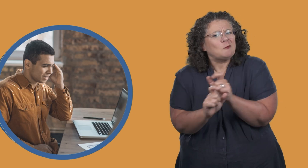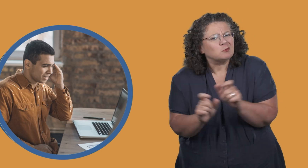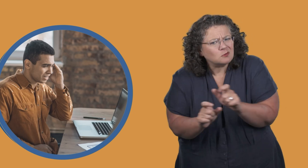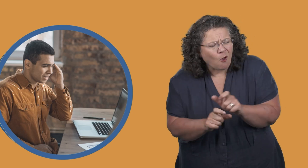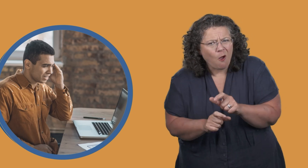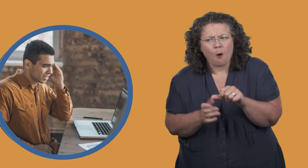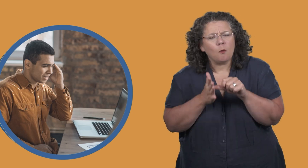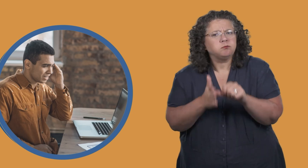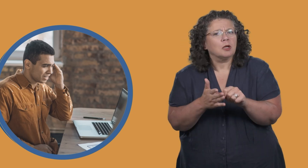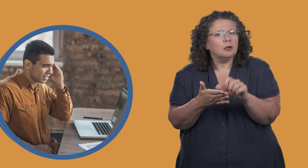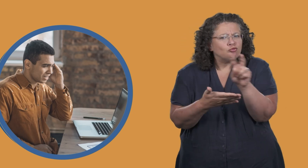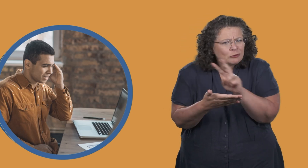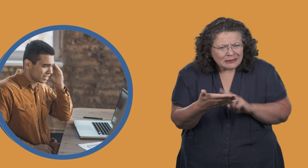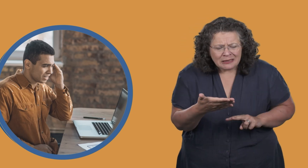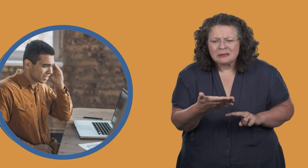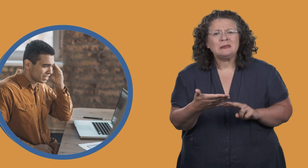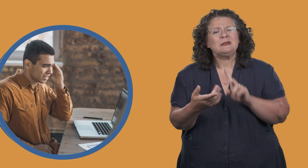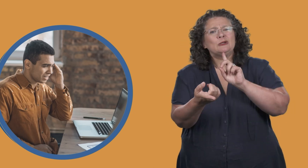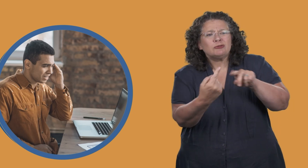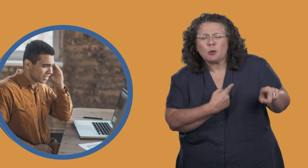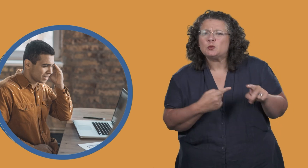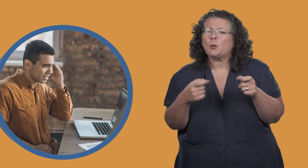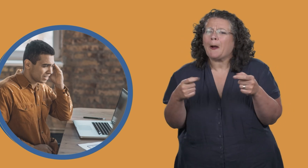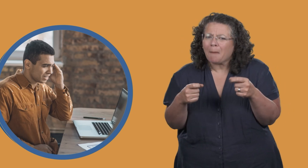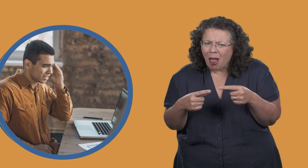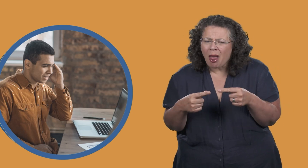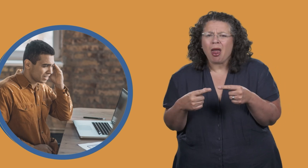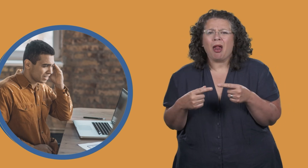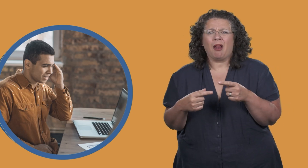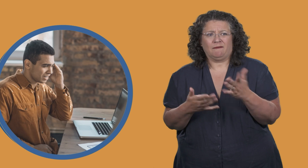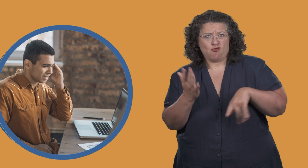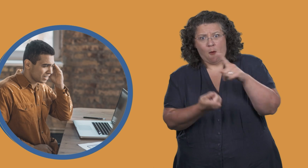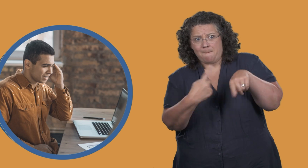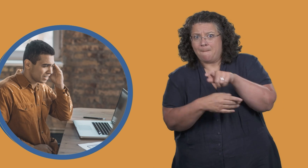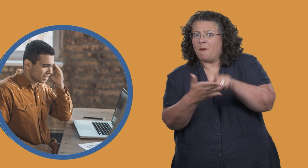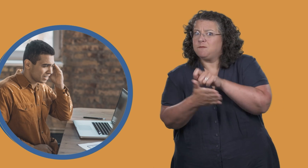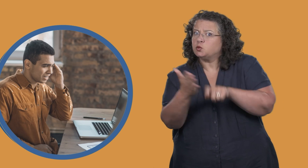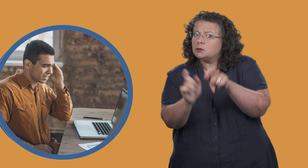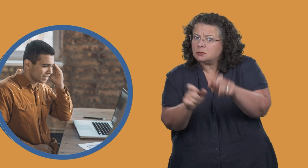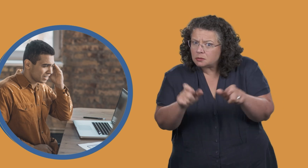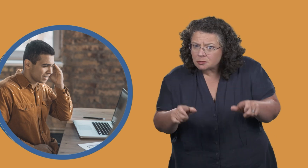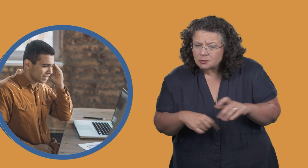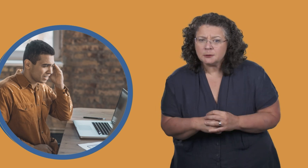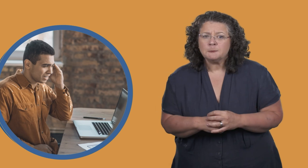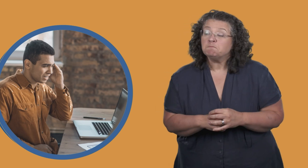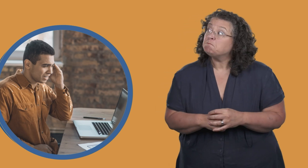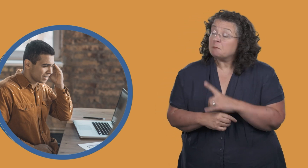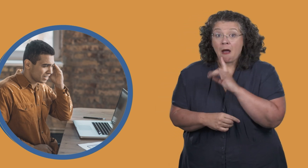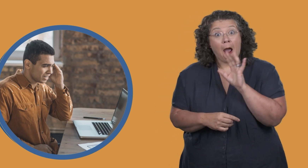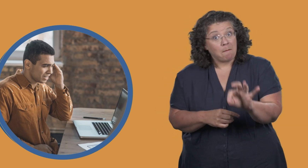Mae gan Habib ddyslexia, ac mae'n ei gwneud hi'n anodd darllen ac ymateb i e-byst gan bleidleiswyr. Gall